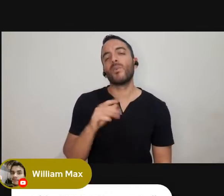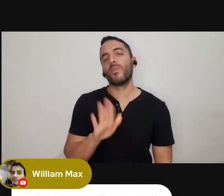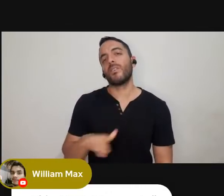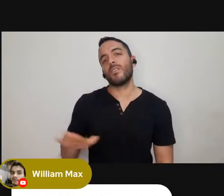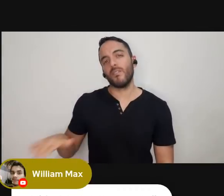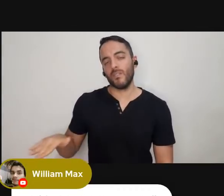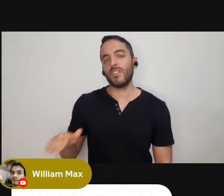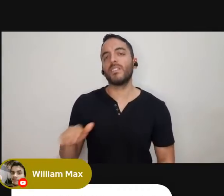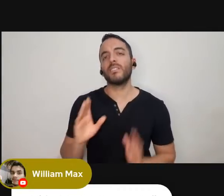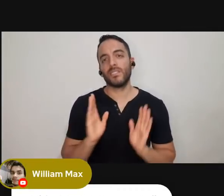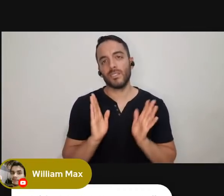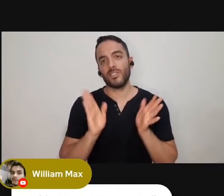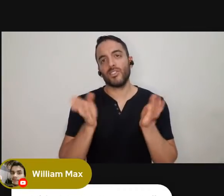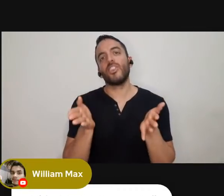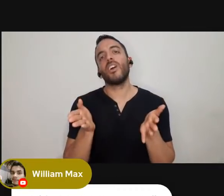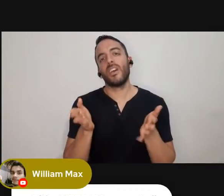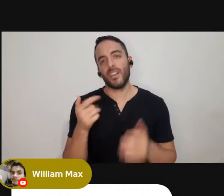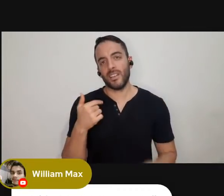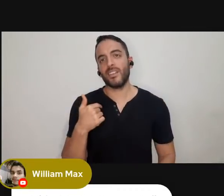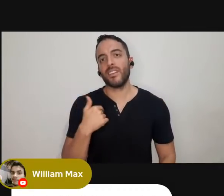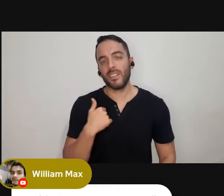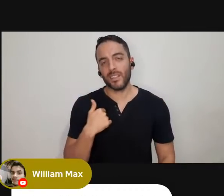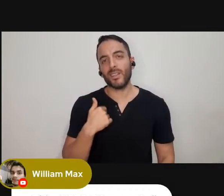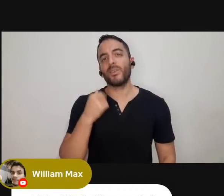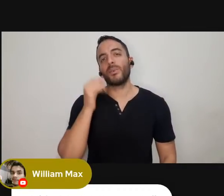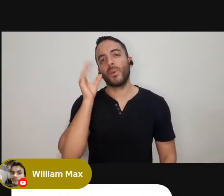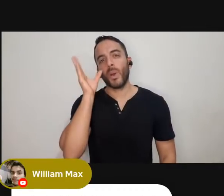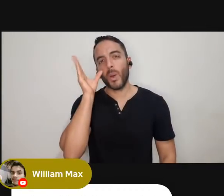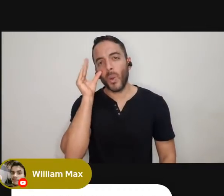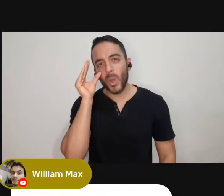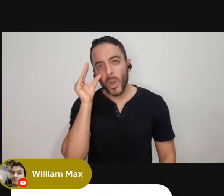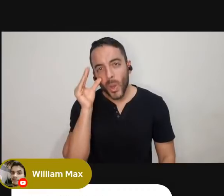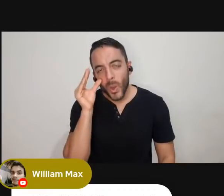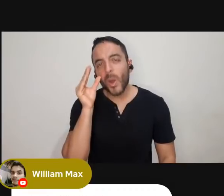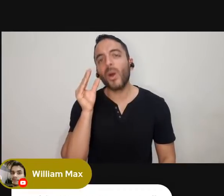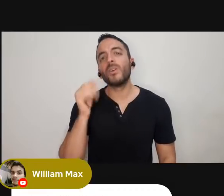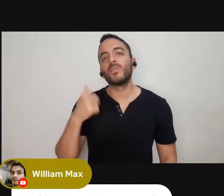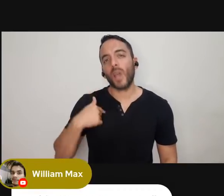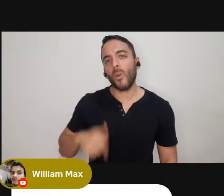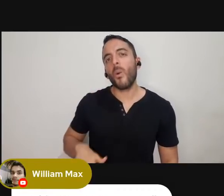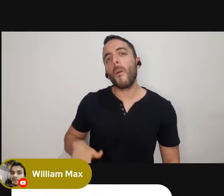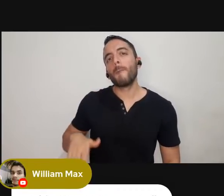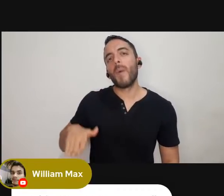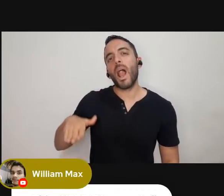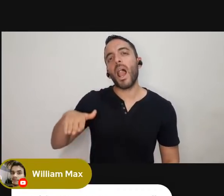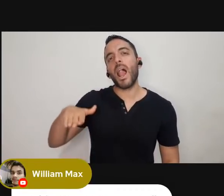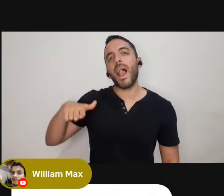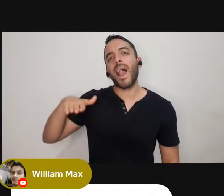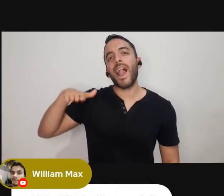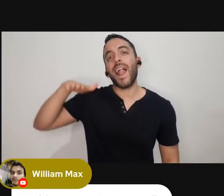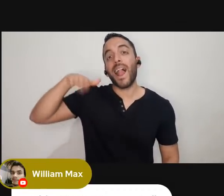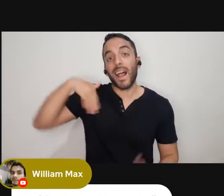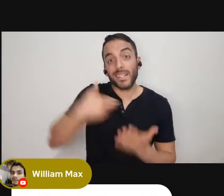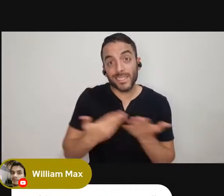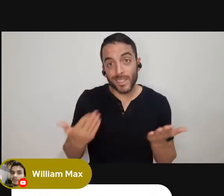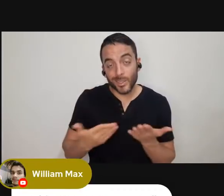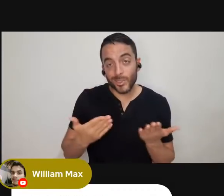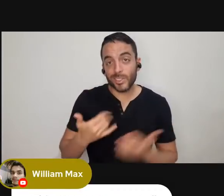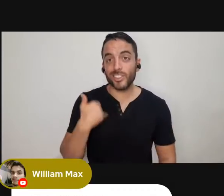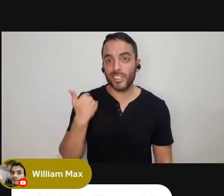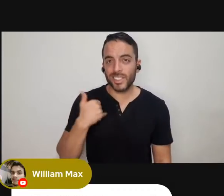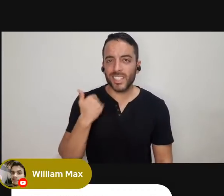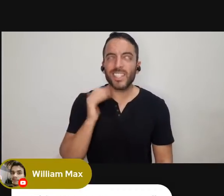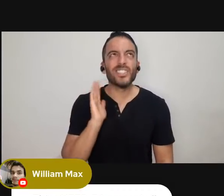enfim, através de todas as idades, através dessa idade a que cheguei agora, já beirando os